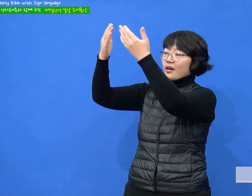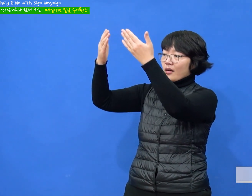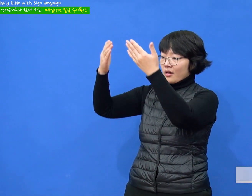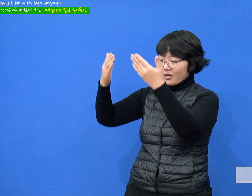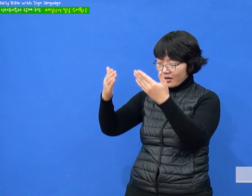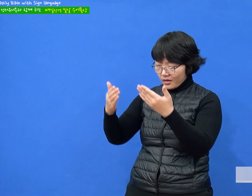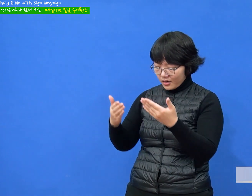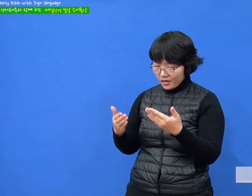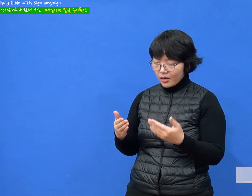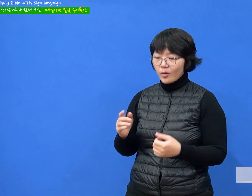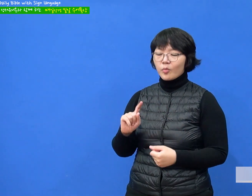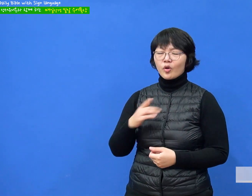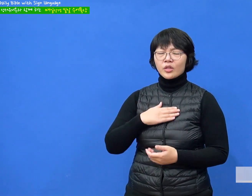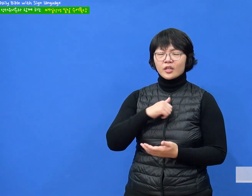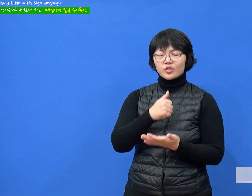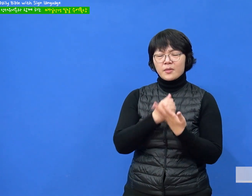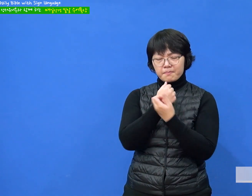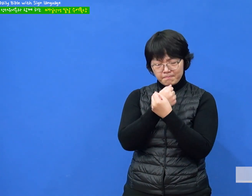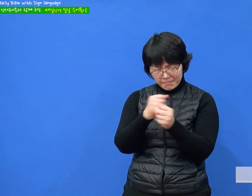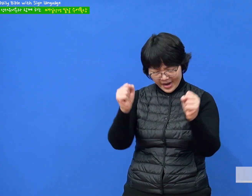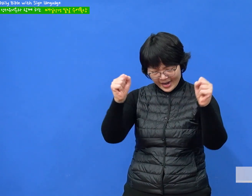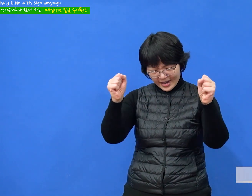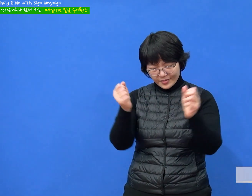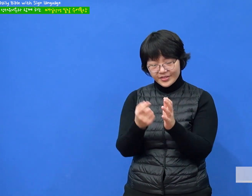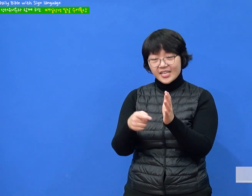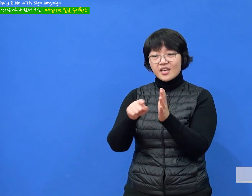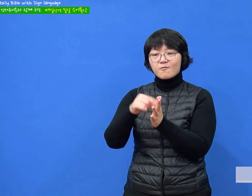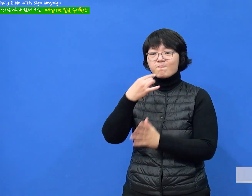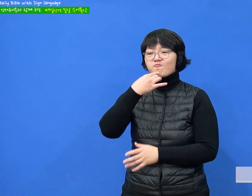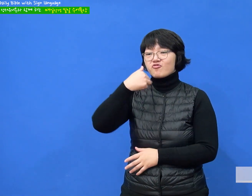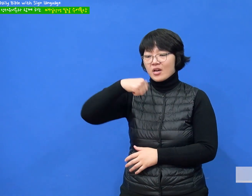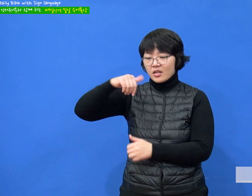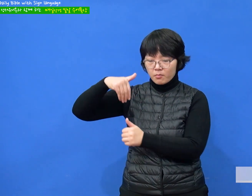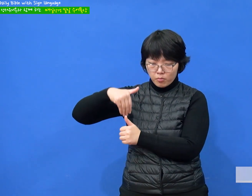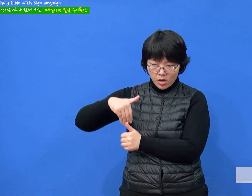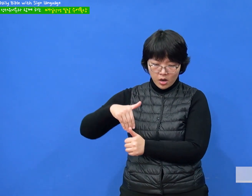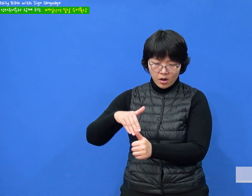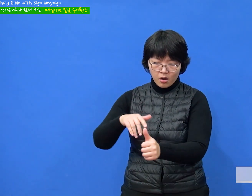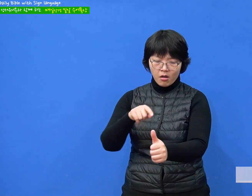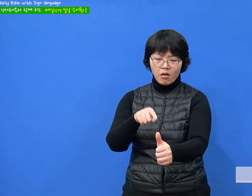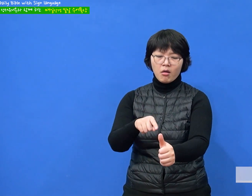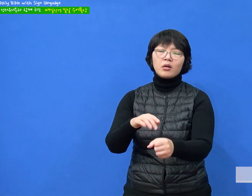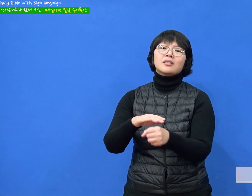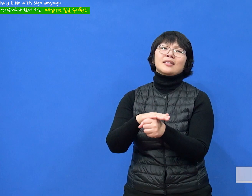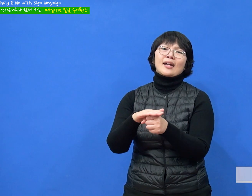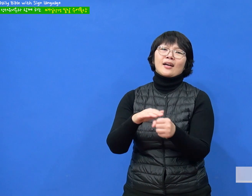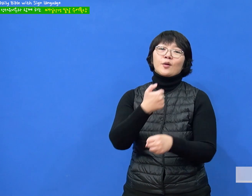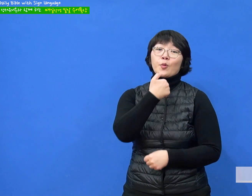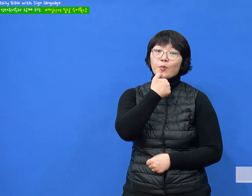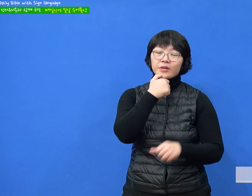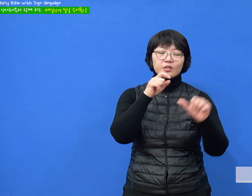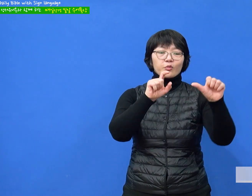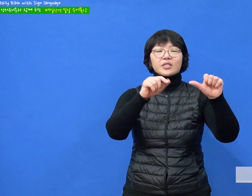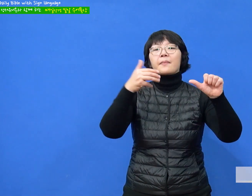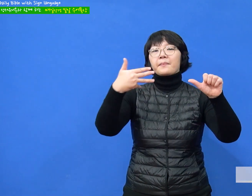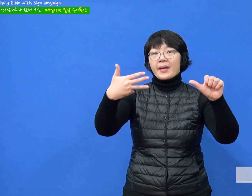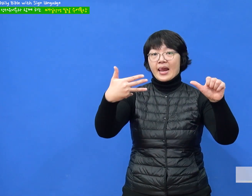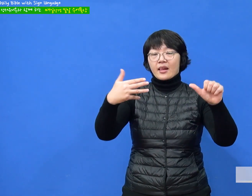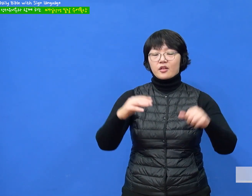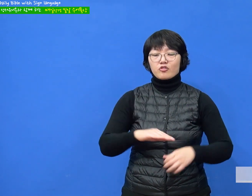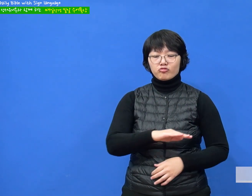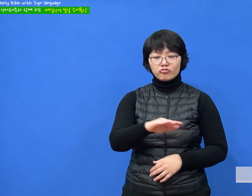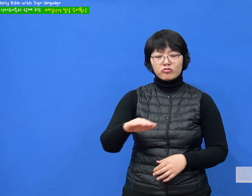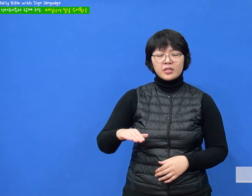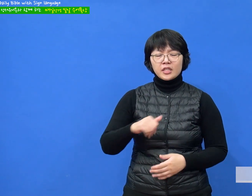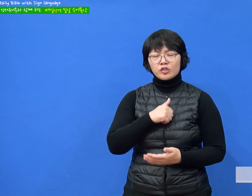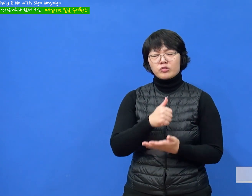위해 화목제물로 그 아들을 보내신 것입니다. 로마서 5장 8절에 우리가 아직